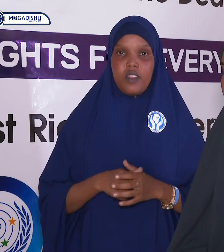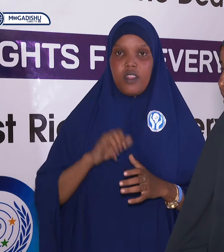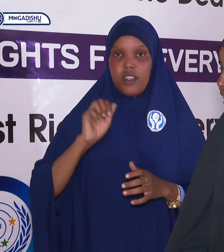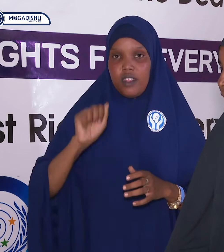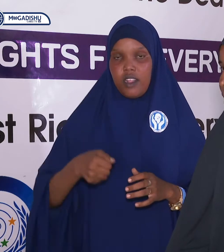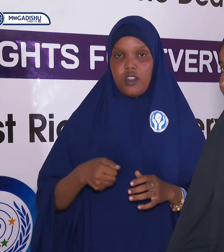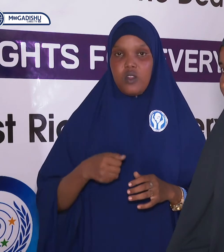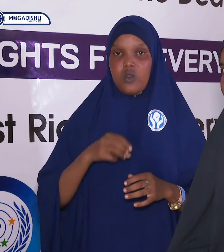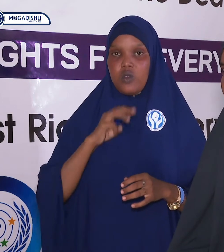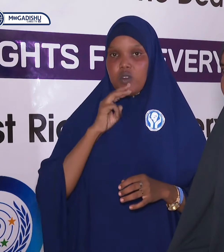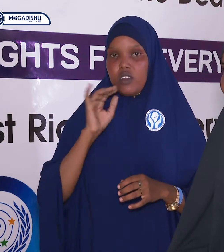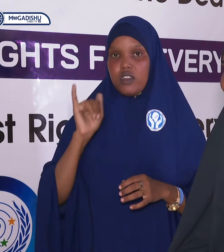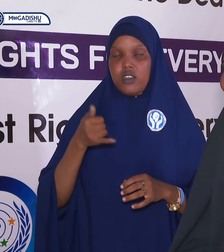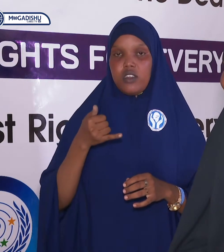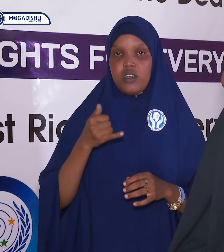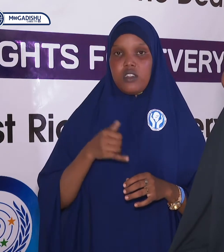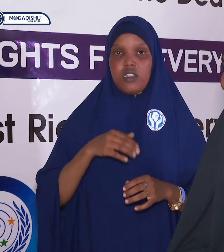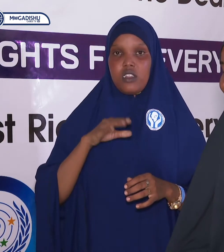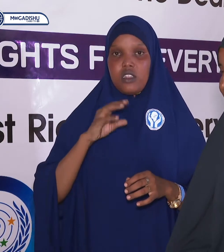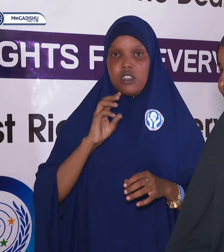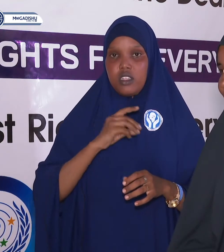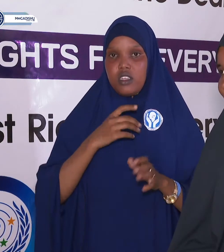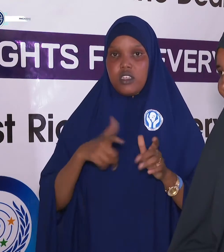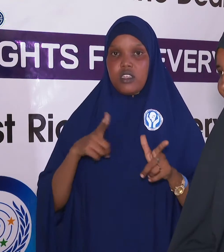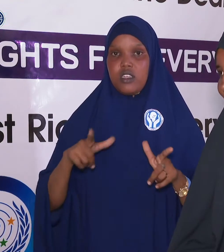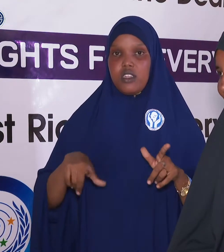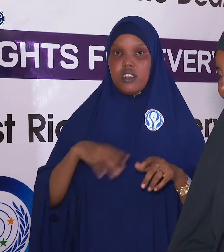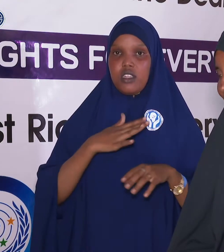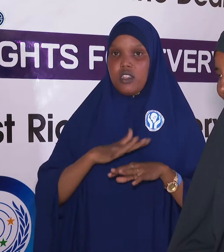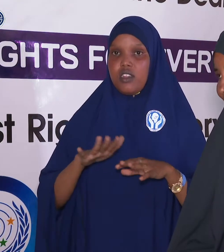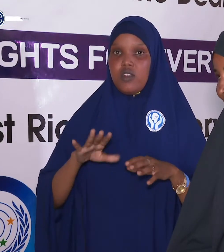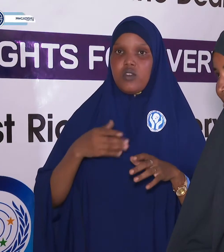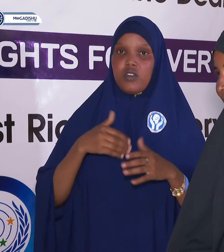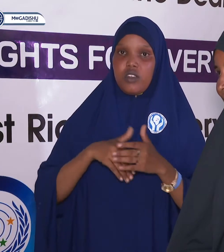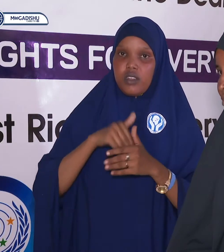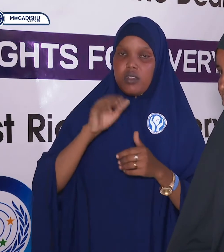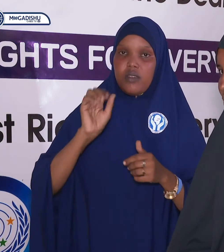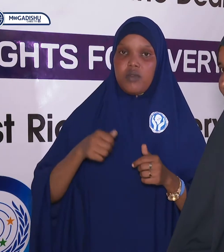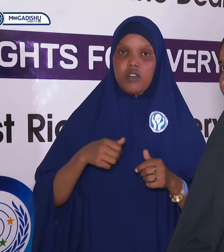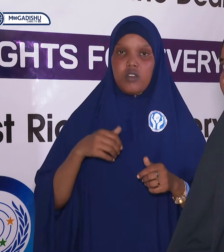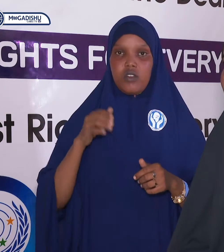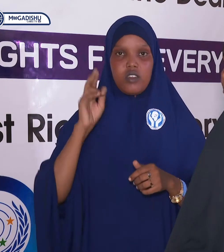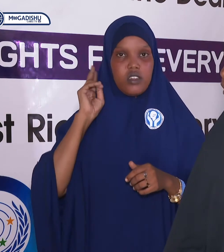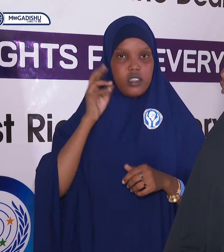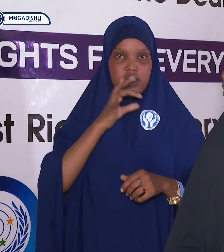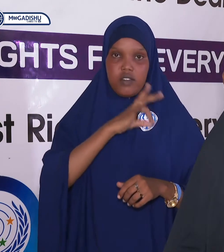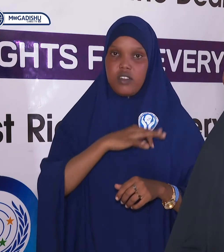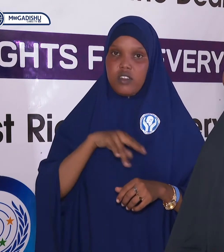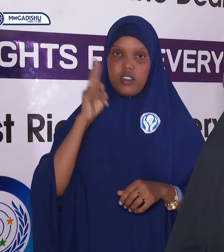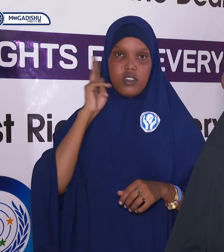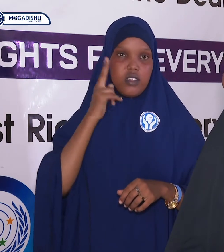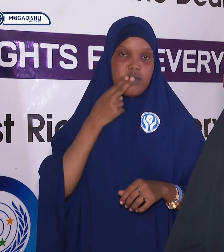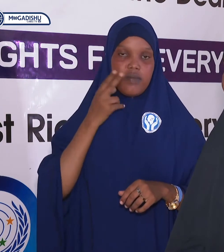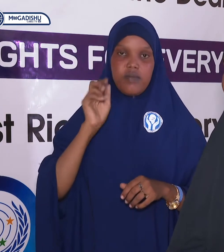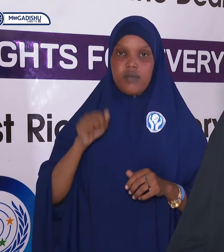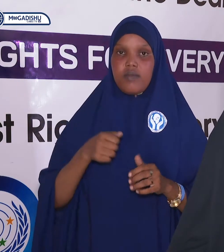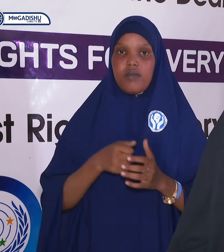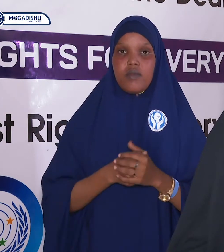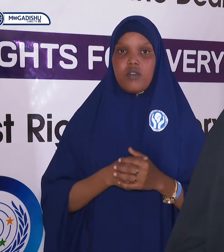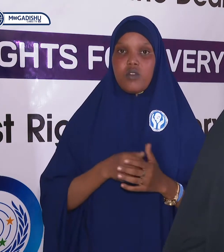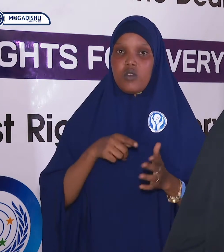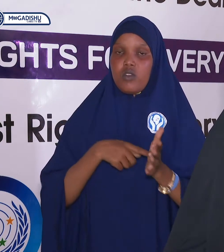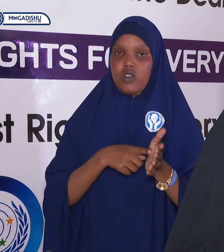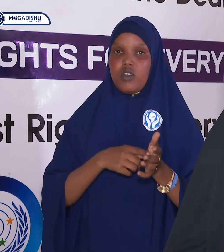Haa, way jiraan wax ka baxsan duruusta caadiga ah ay ka faa'iidaystaan ardayda maqalka naafada iskuulkan. Tusaale ahaan, waxay ka